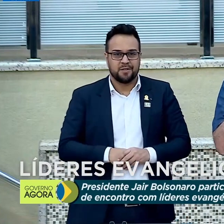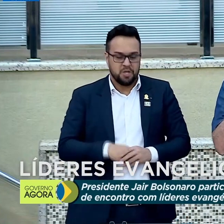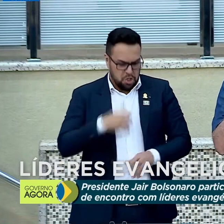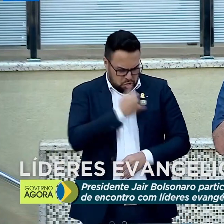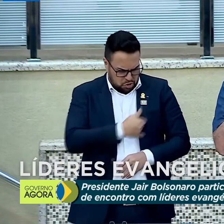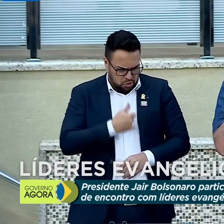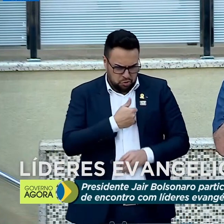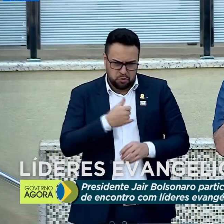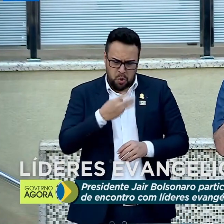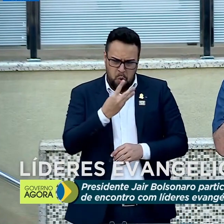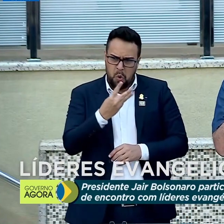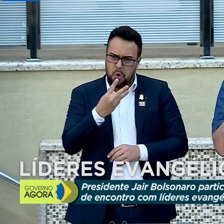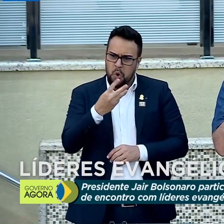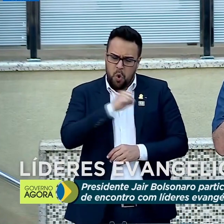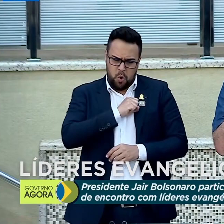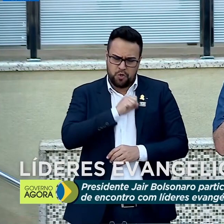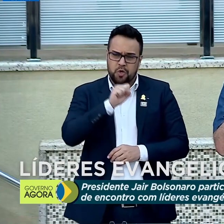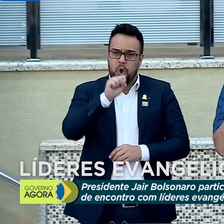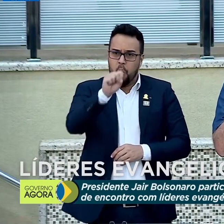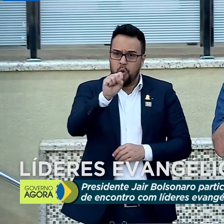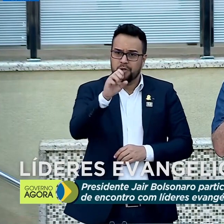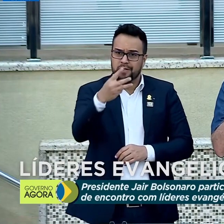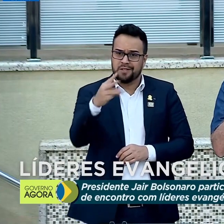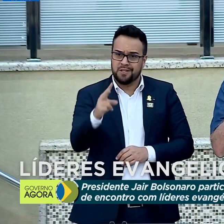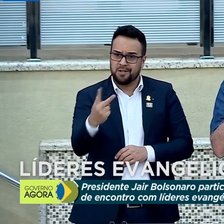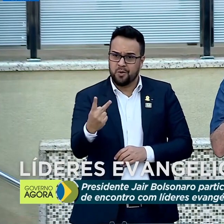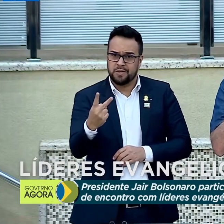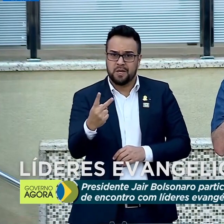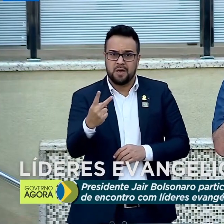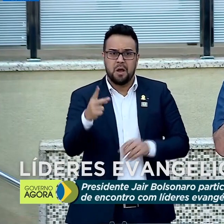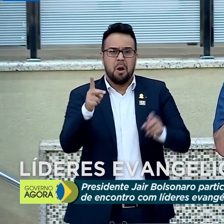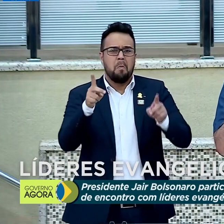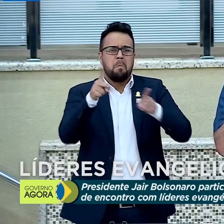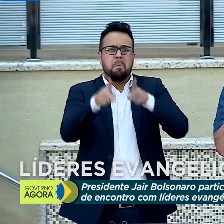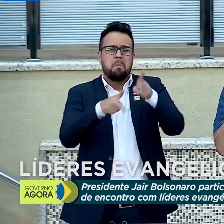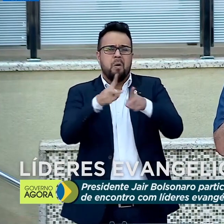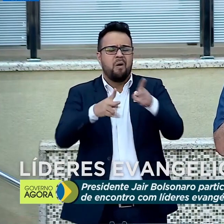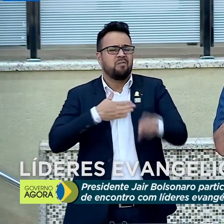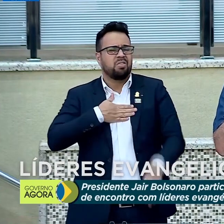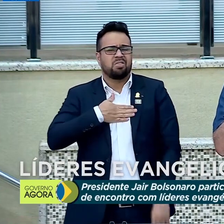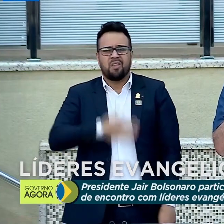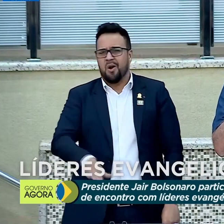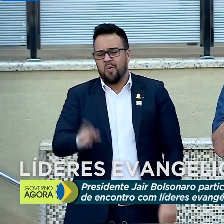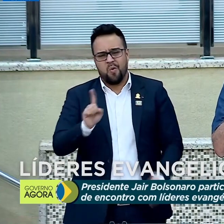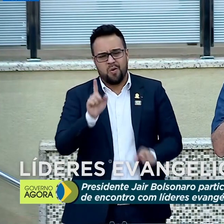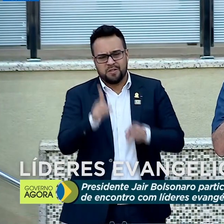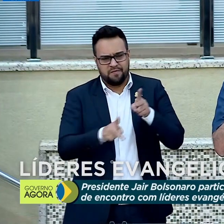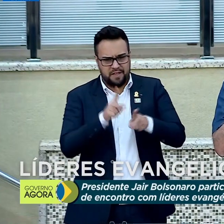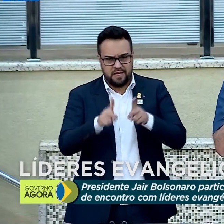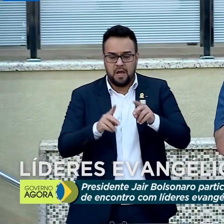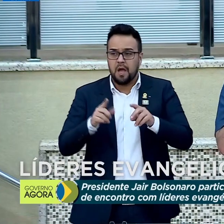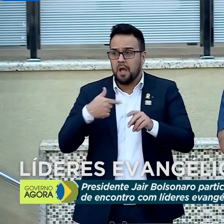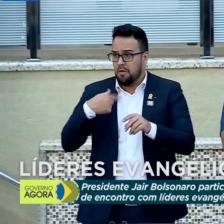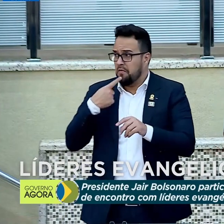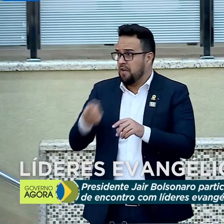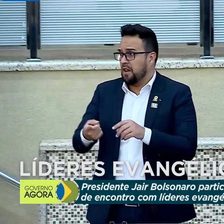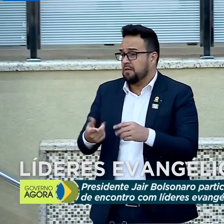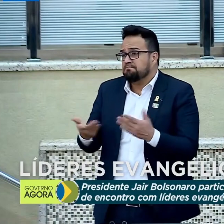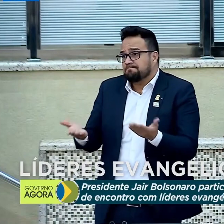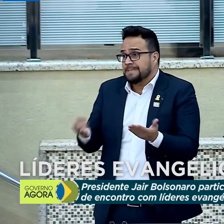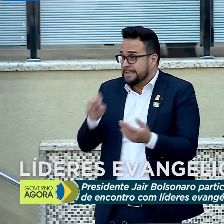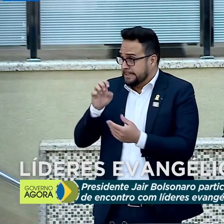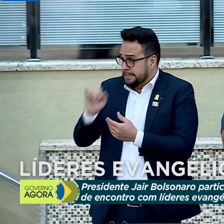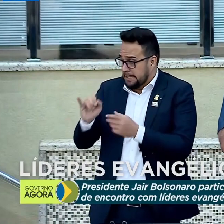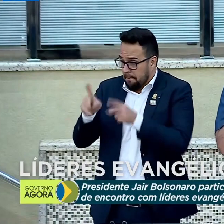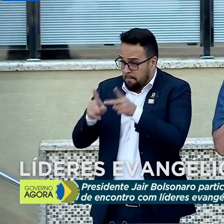que o povo não gostava de verdade. Eu respondi: então não vou ganhar a eleição.